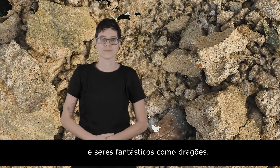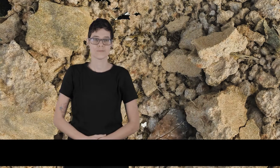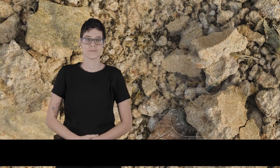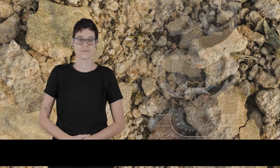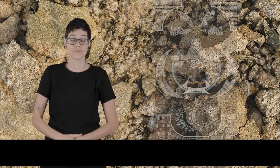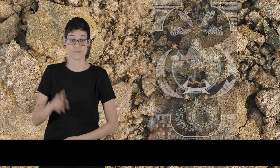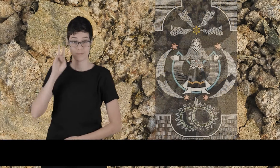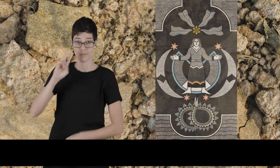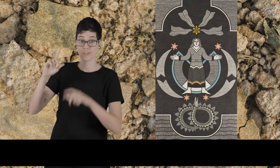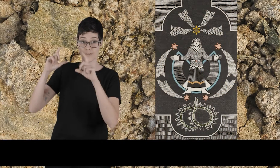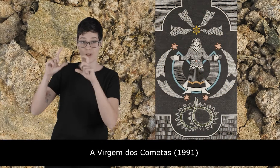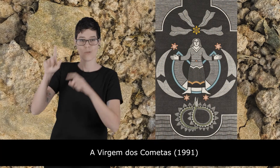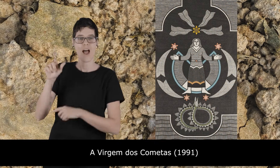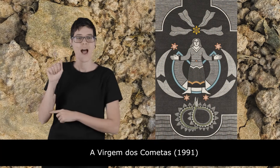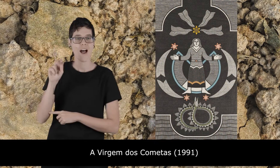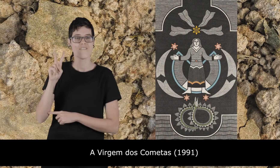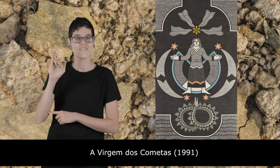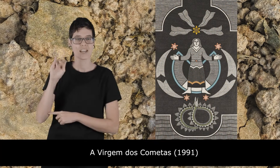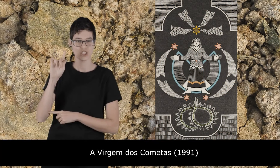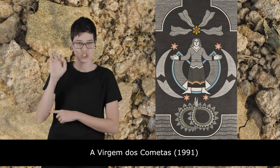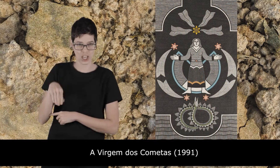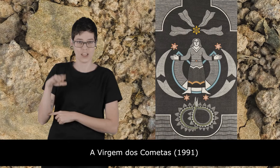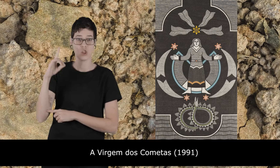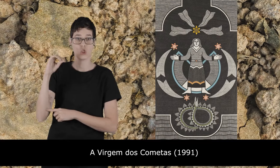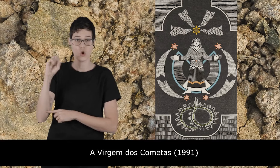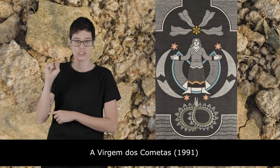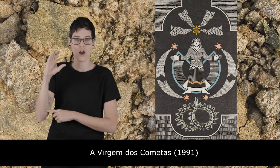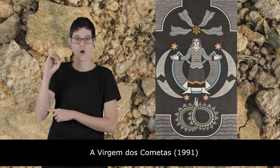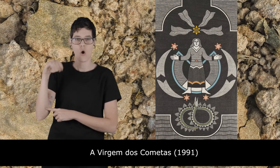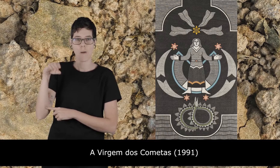dragões. A Virgem dos Cometas,